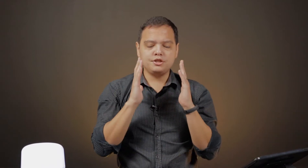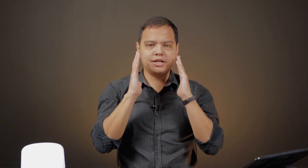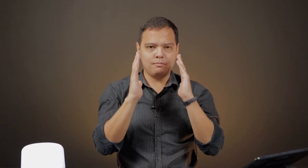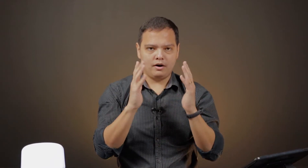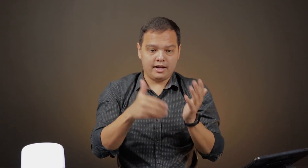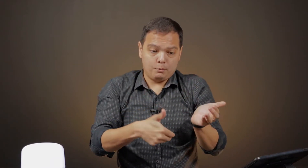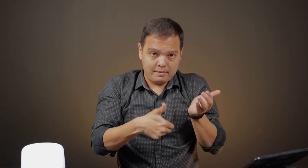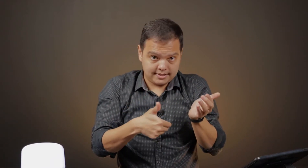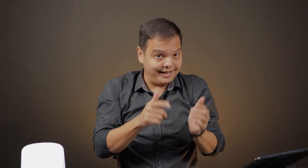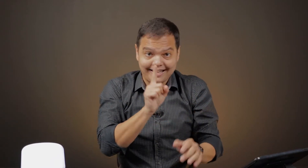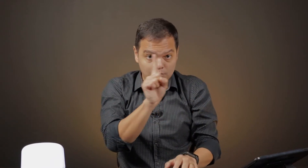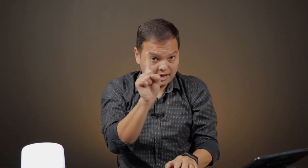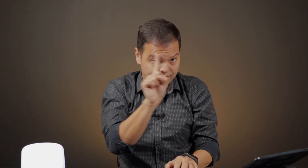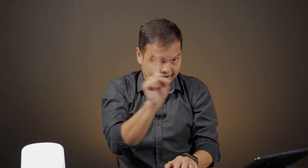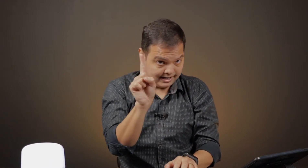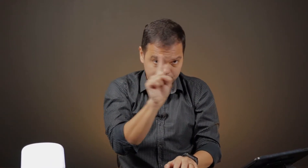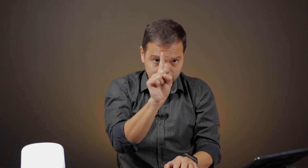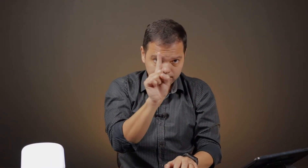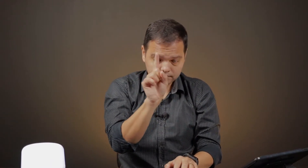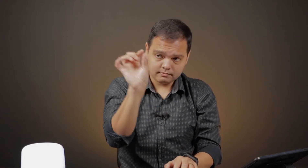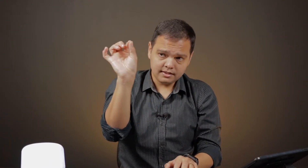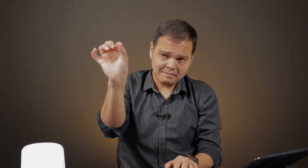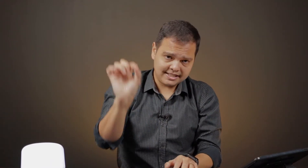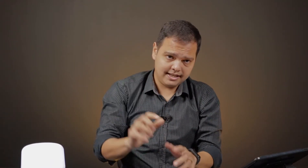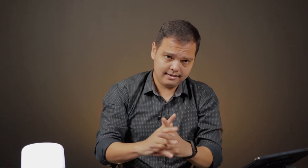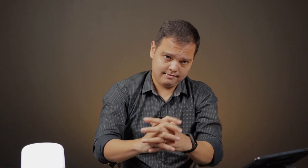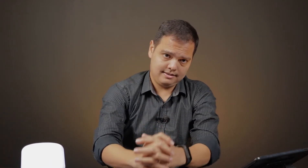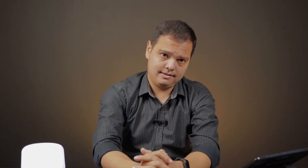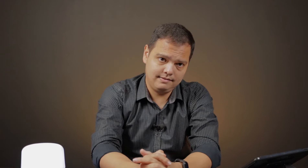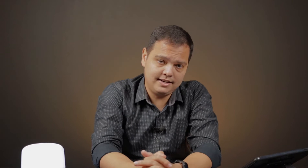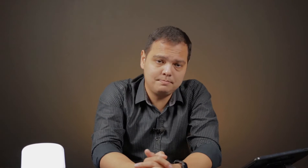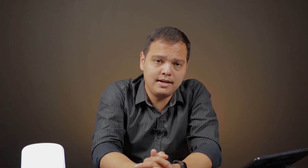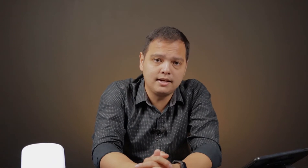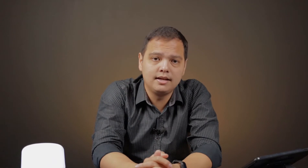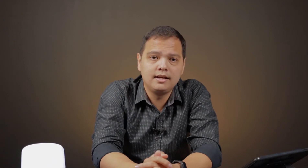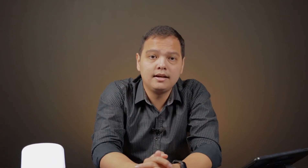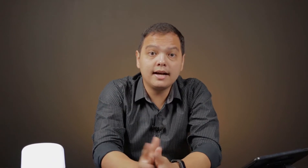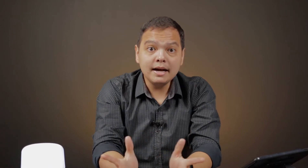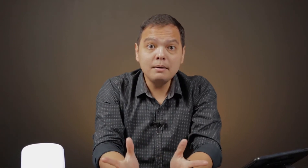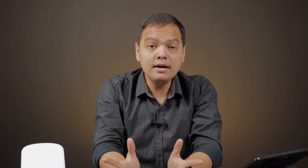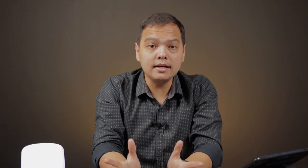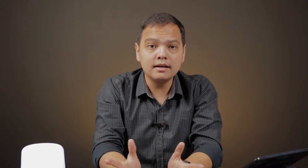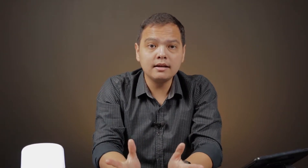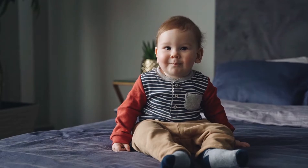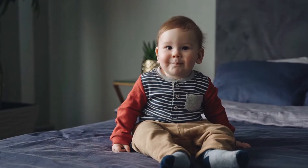chega uma hora em que o bebezinho ele ainda não sabe falar, mas aí fala assim para ele, cadê a mamãe? E aí